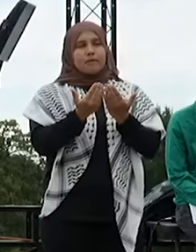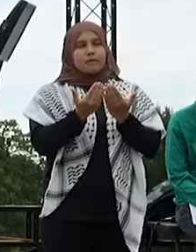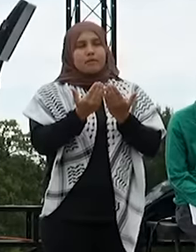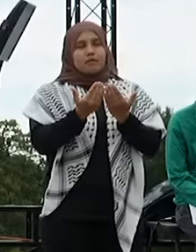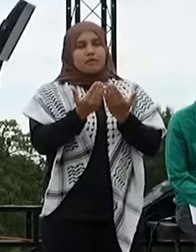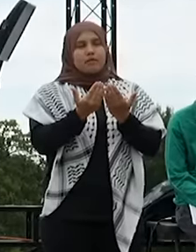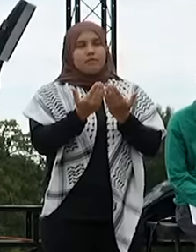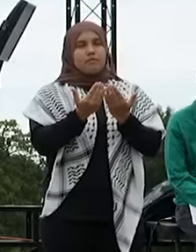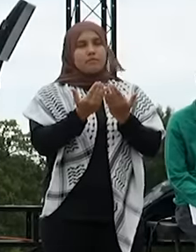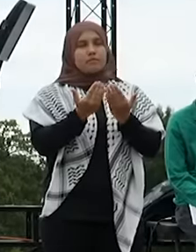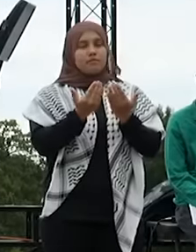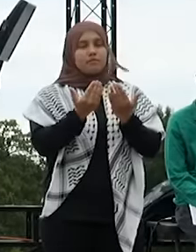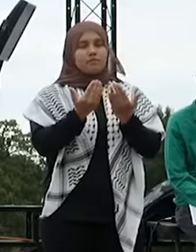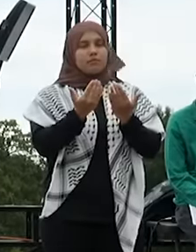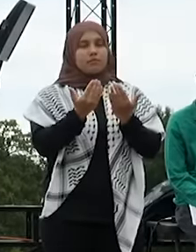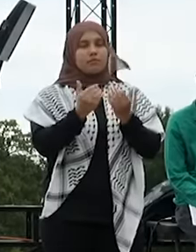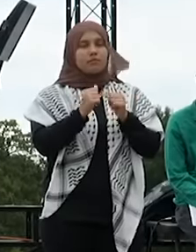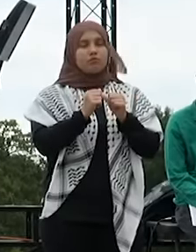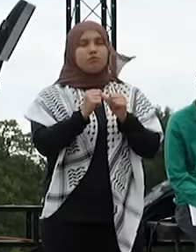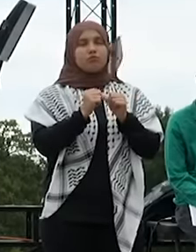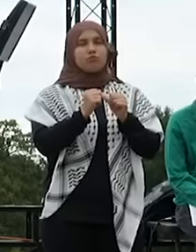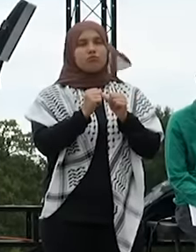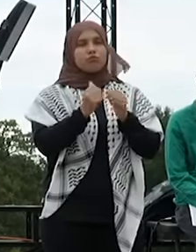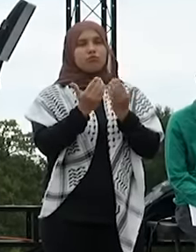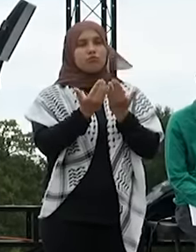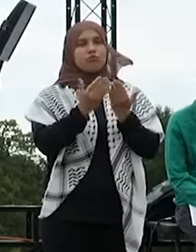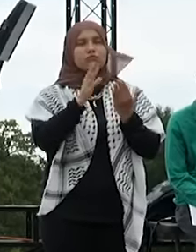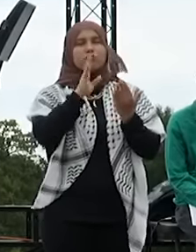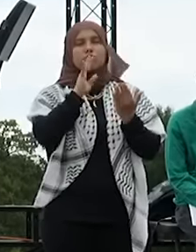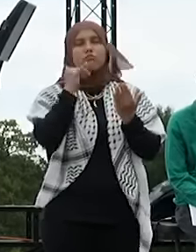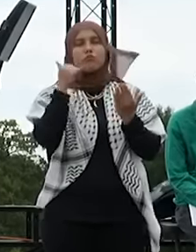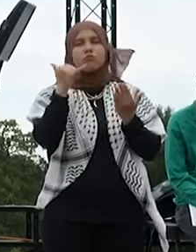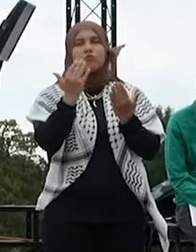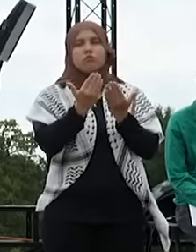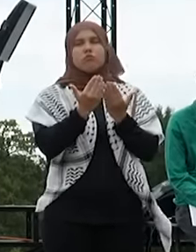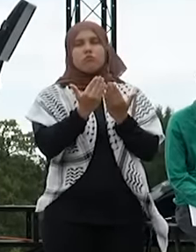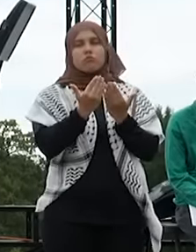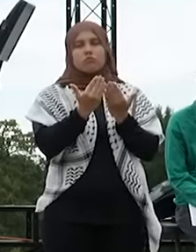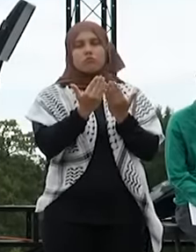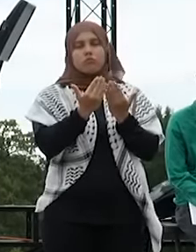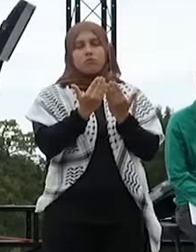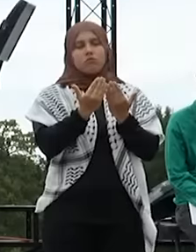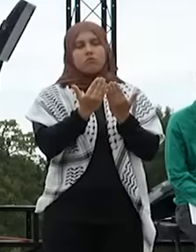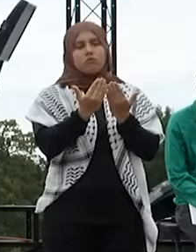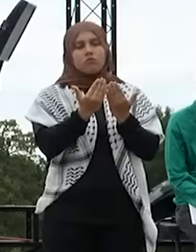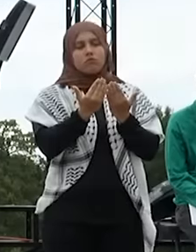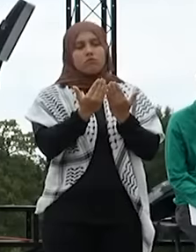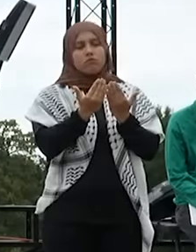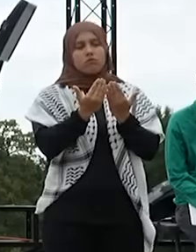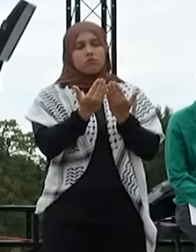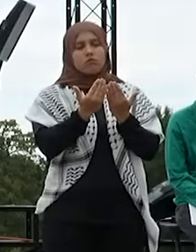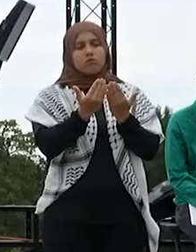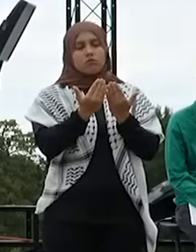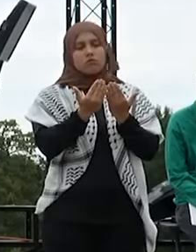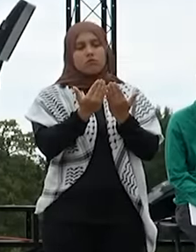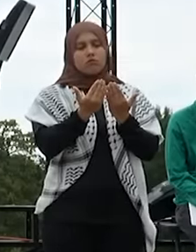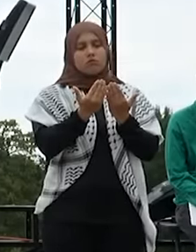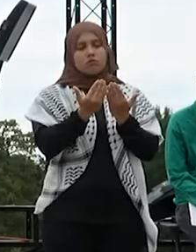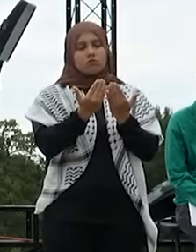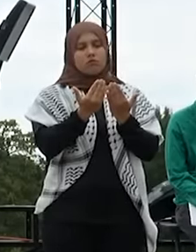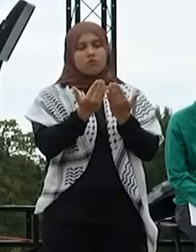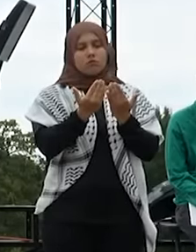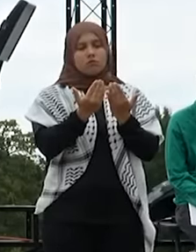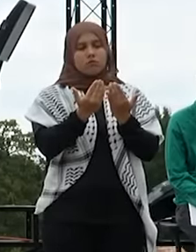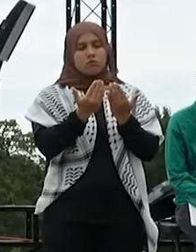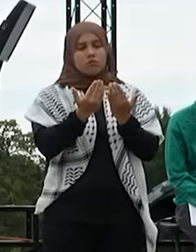ونساء واتقوا الله الذي تساءلون به والأرحام إن الله كان عليكم رقيبا يا أيها الذين آمنوا